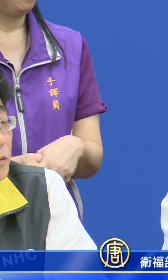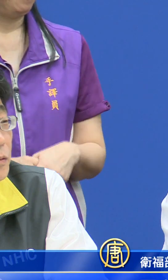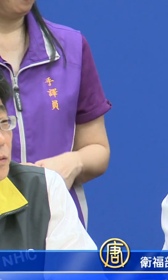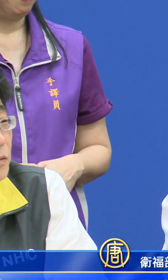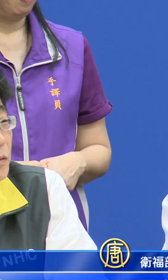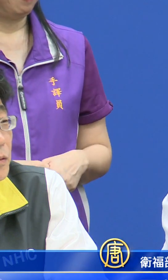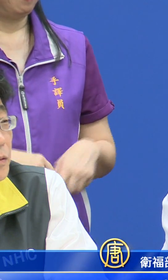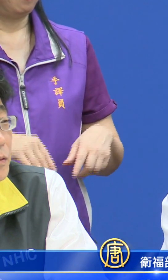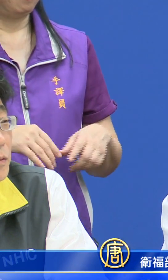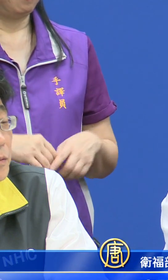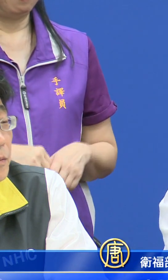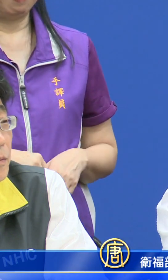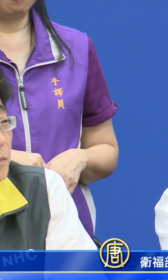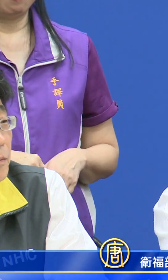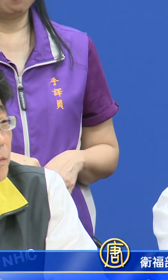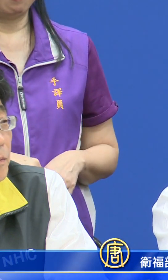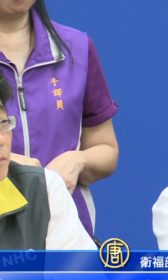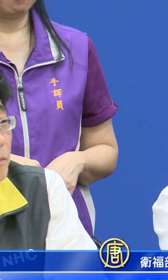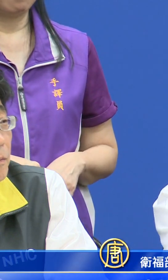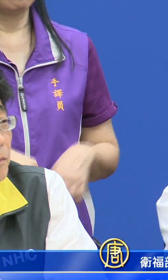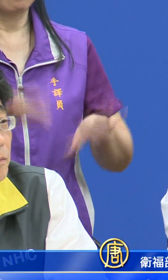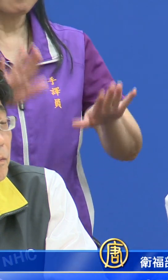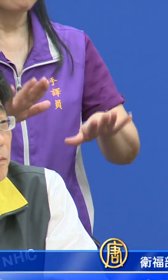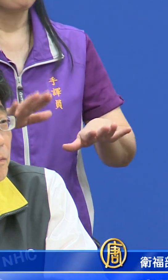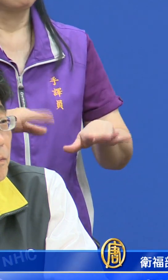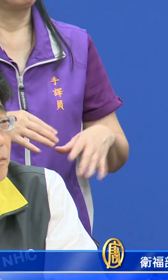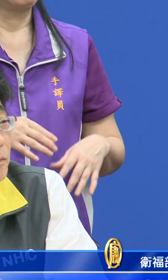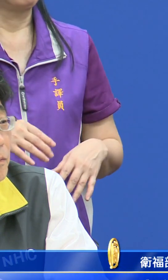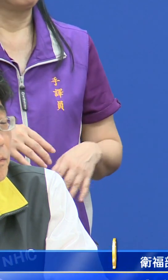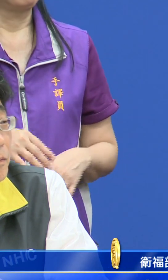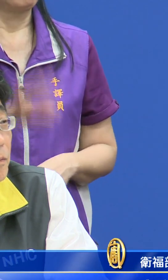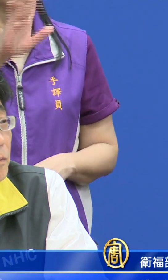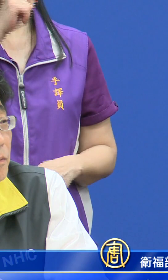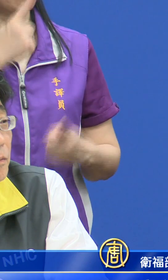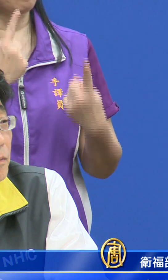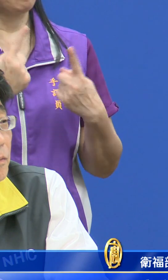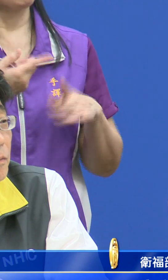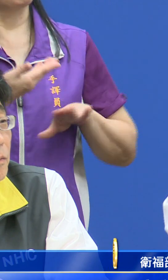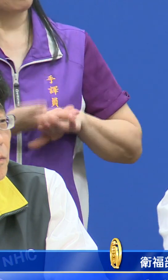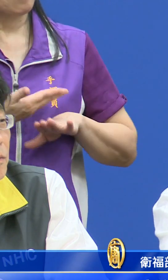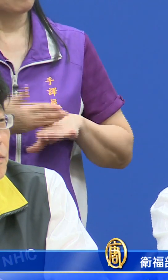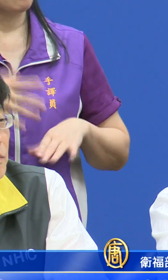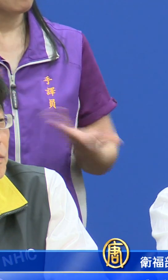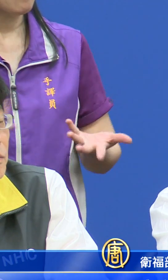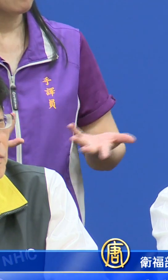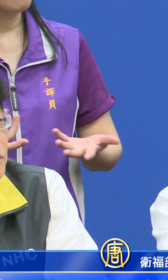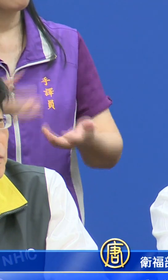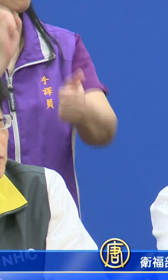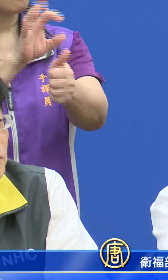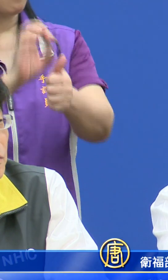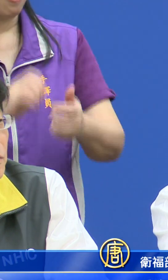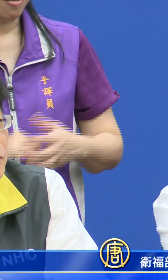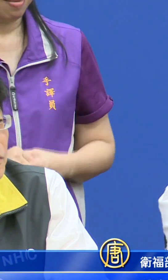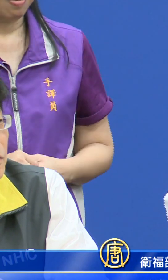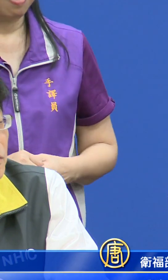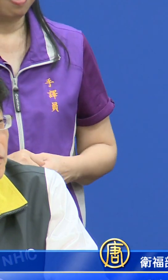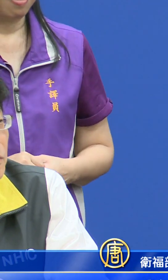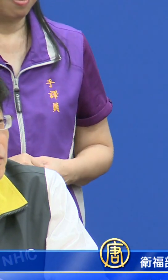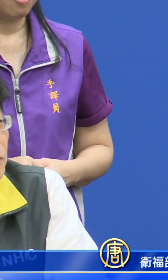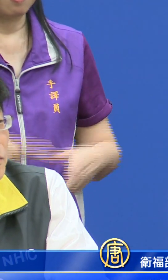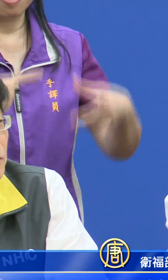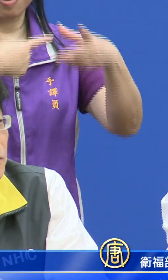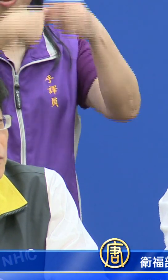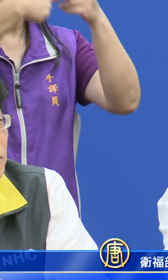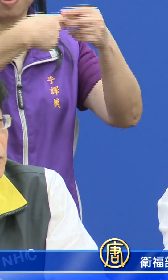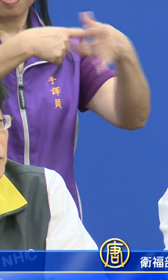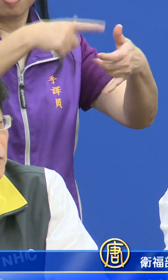再来就是一个应该是相对比较让人家觉得安心的一个消息了哈。我们第一例的确